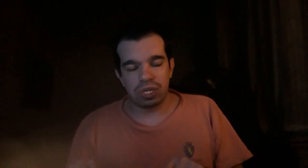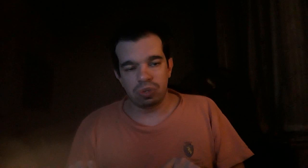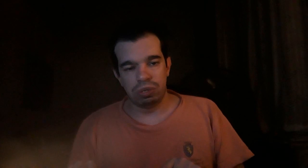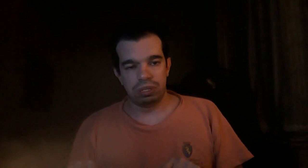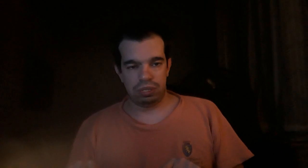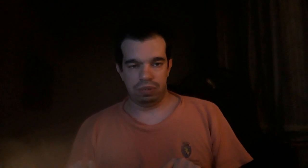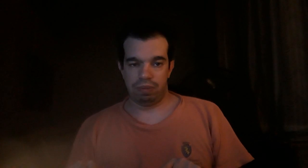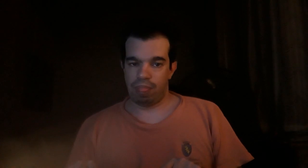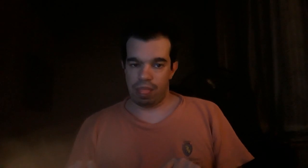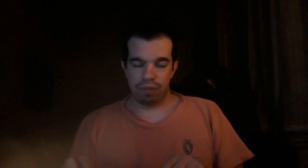su.